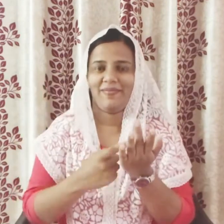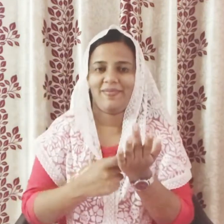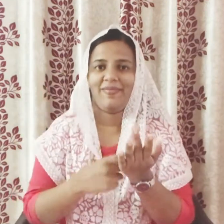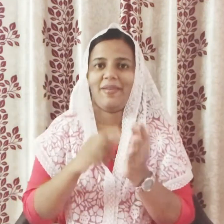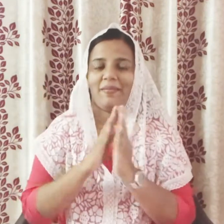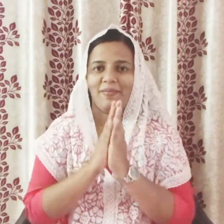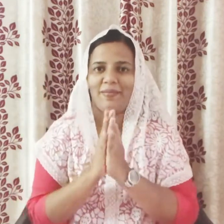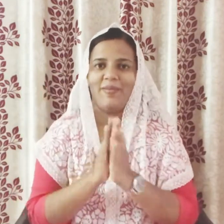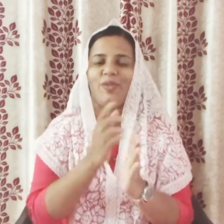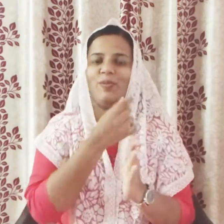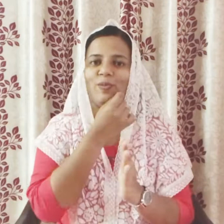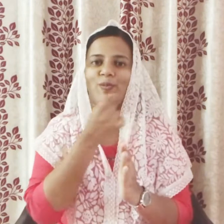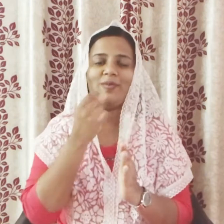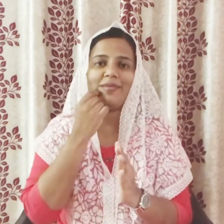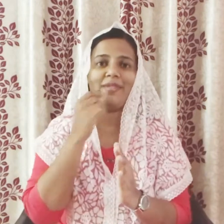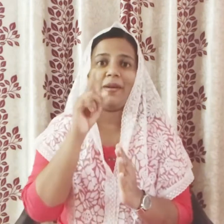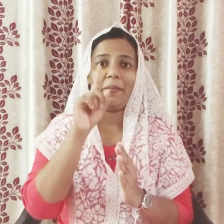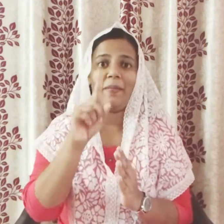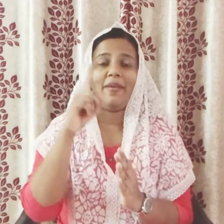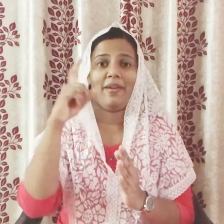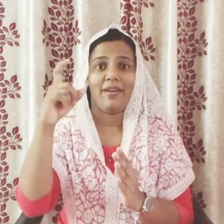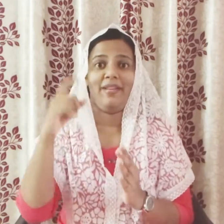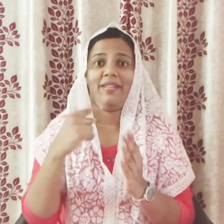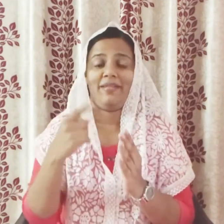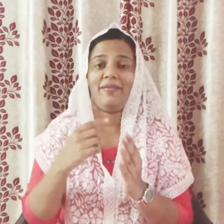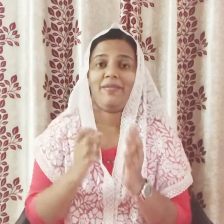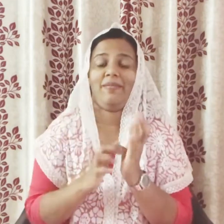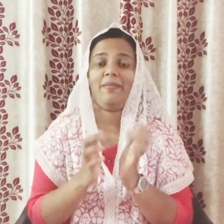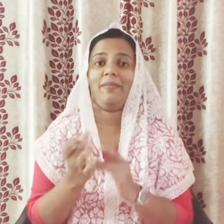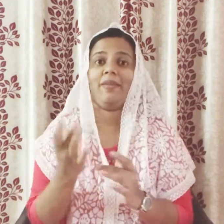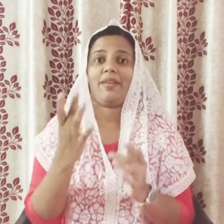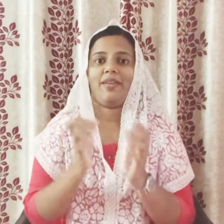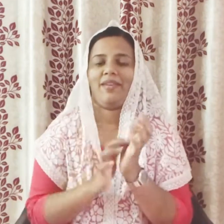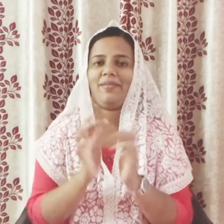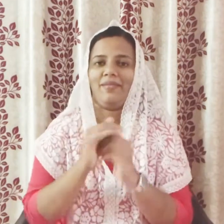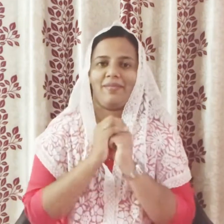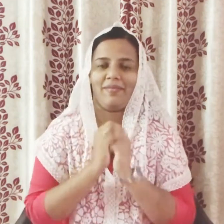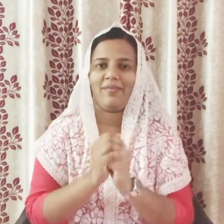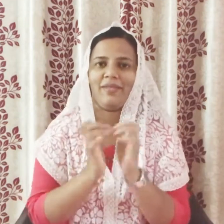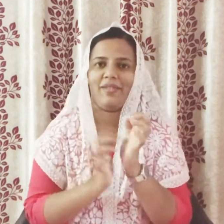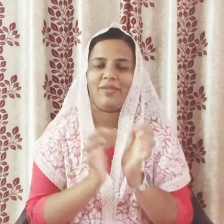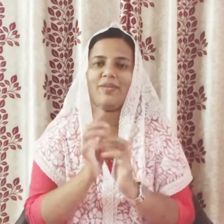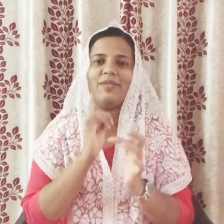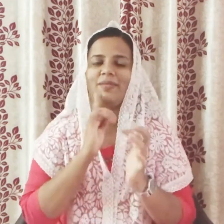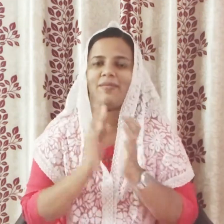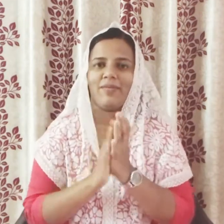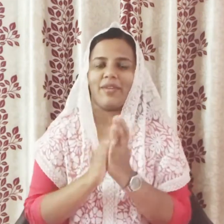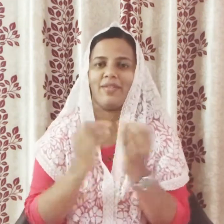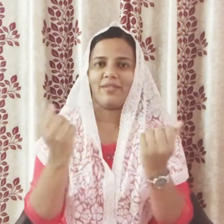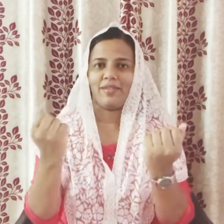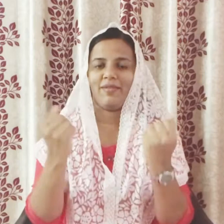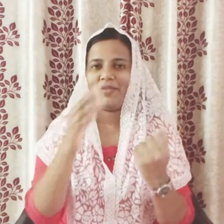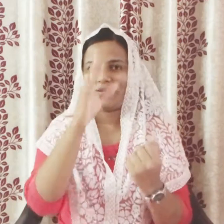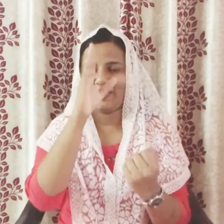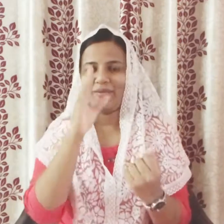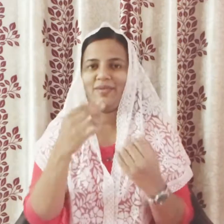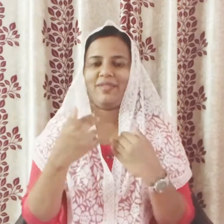2020 December 27 ഈ പ്രാർത്ഥനയുടെയും ഉപവാസത്തിൻ്റെ 17-ാമത്തെ പ്രഭാതത്തിൽ നമ്മുടെ കർത്താവിനെ ആരാധിക്കുവാൻ, കർത്താവിനെ സ്തുതിക്കുവാൻ സർവശക്തനായ നമ്മുടെ